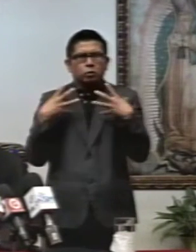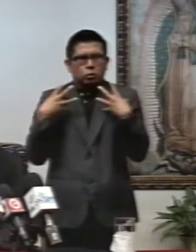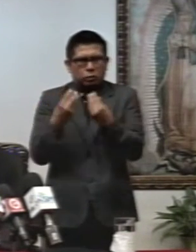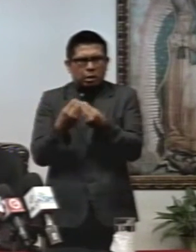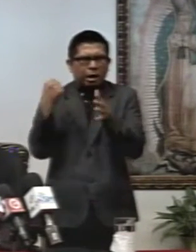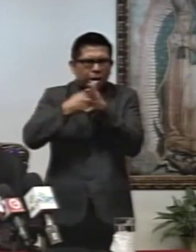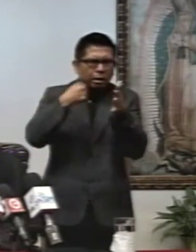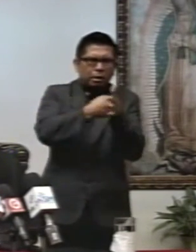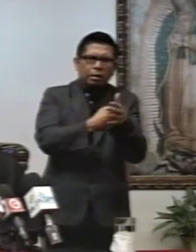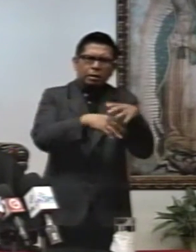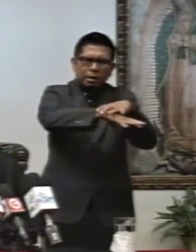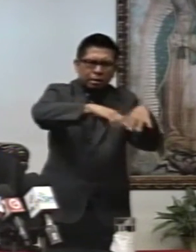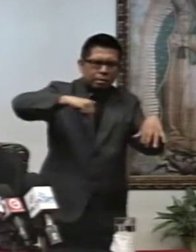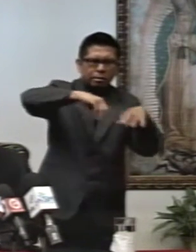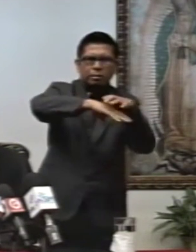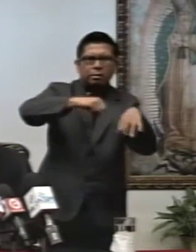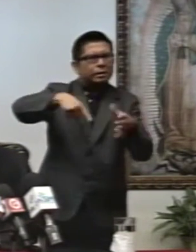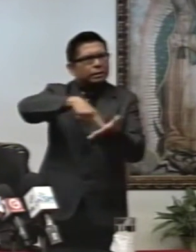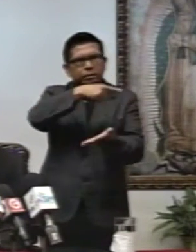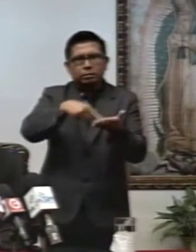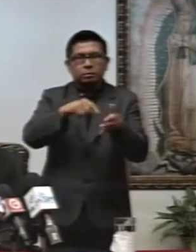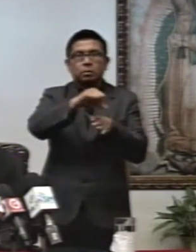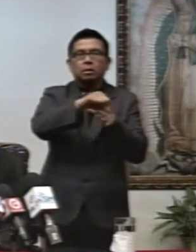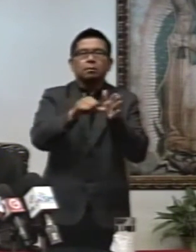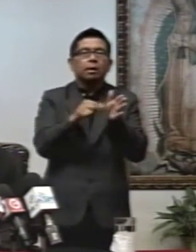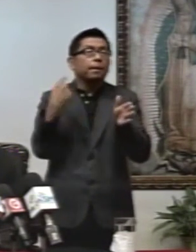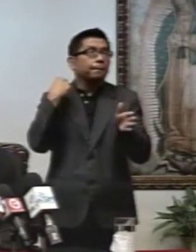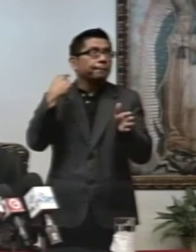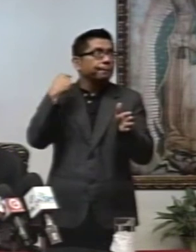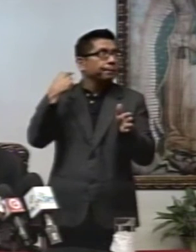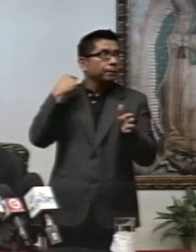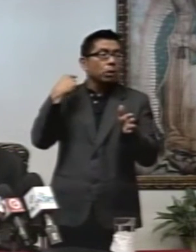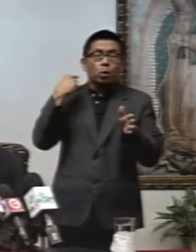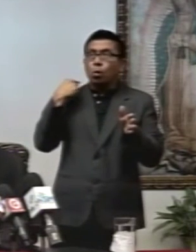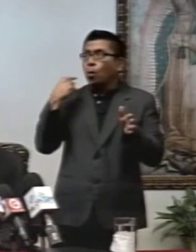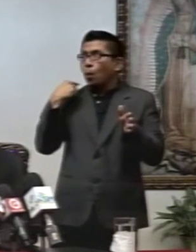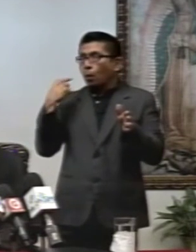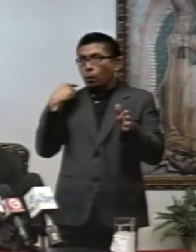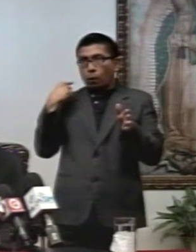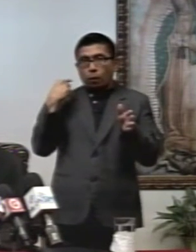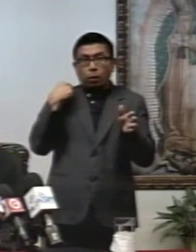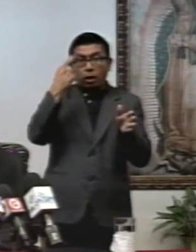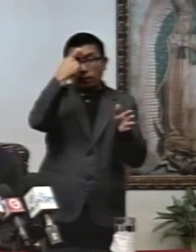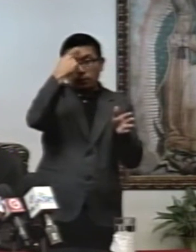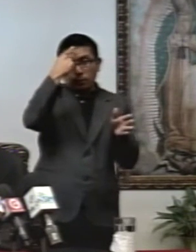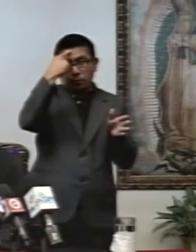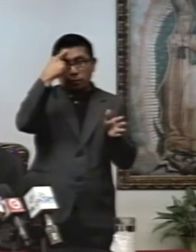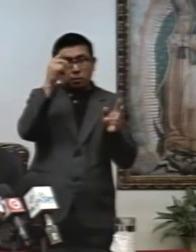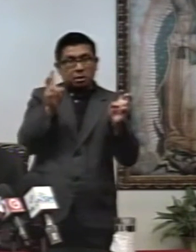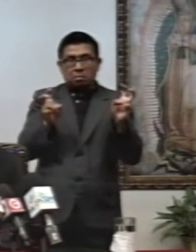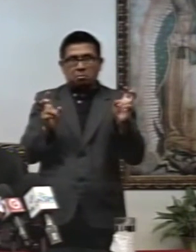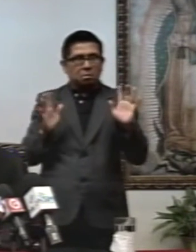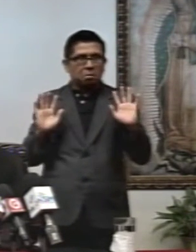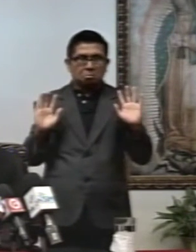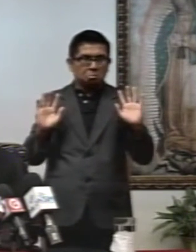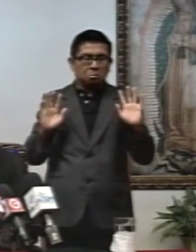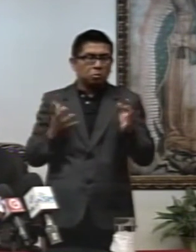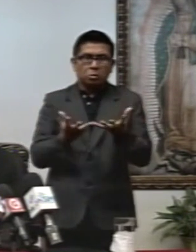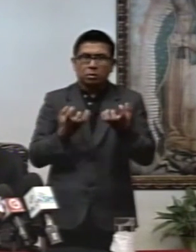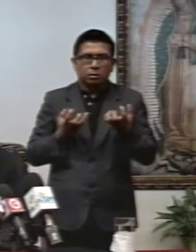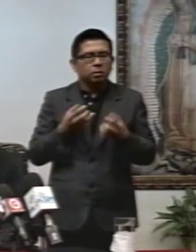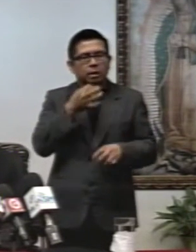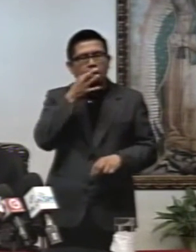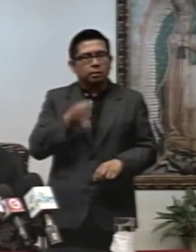pero me parece que la Asamblea no hace caso, no le interesa el tema. Y en verdad